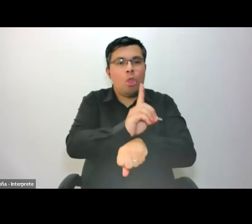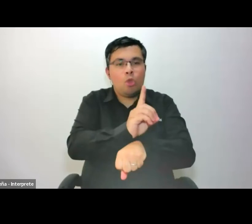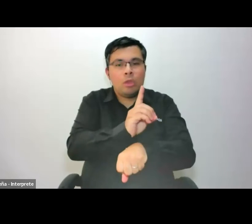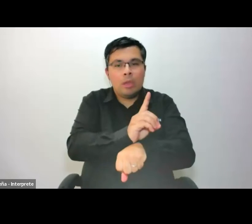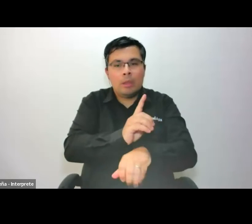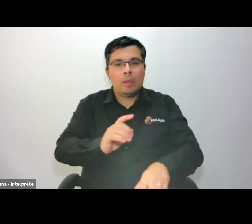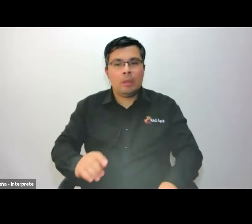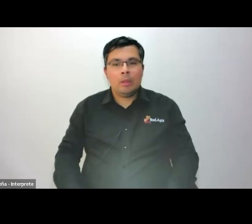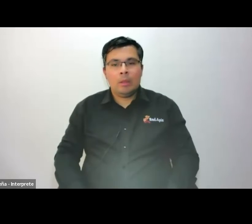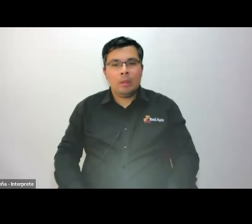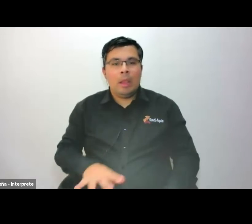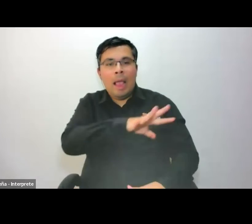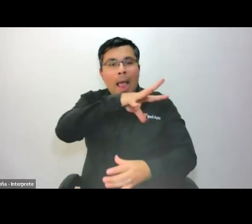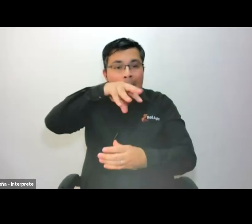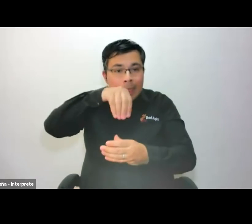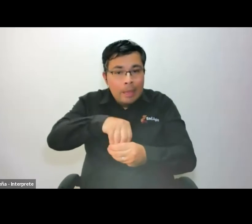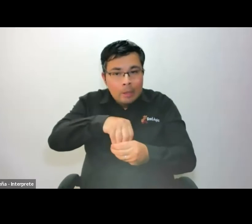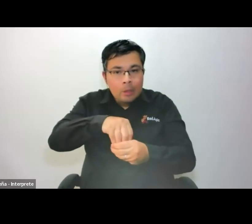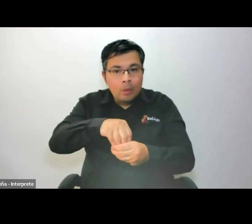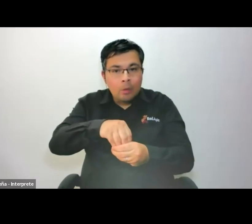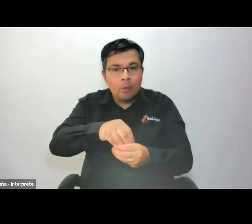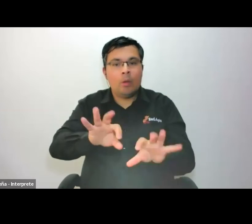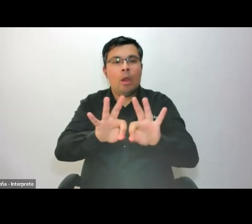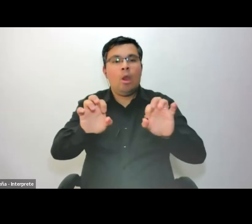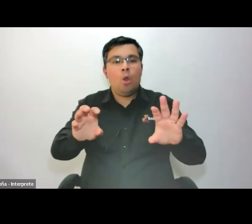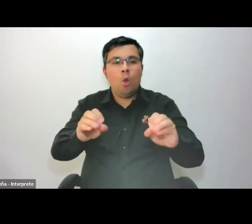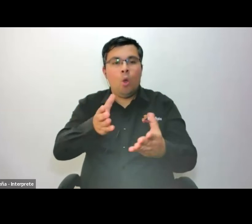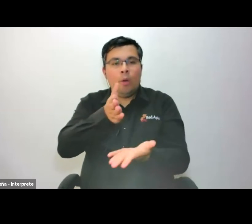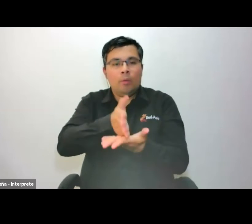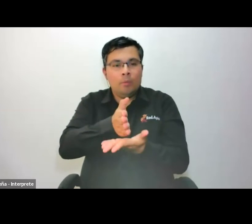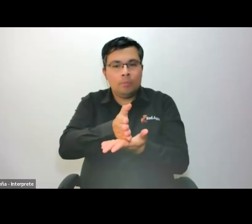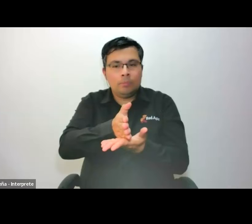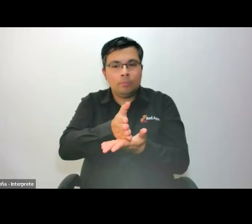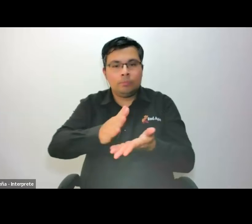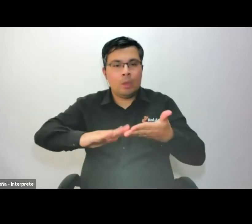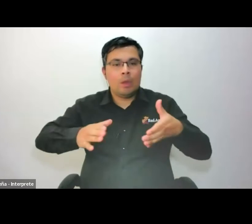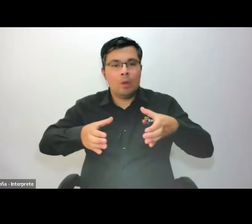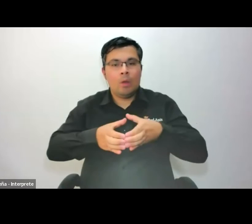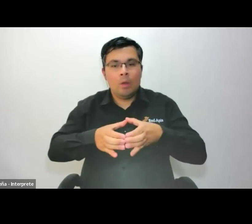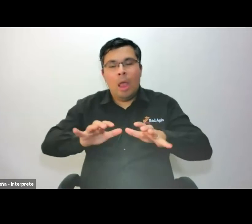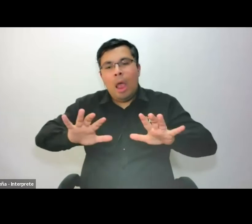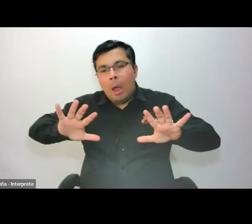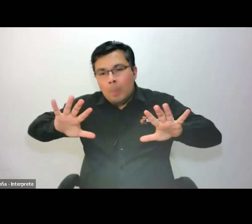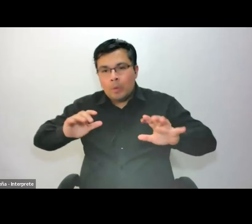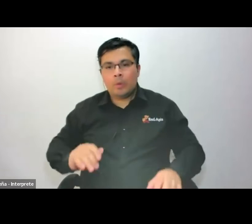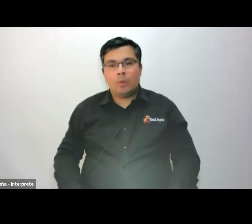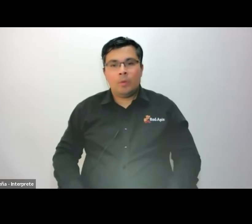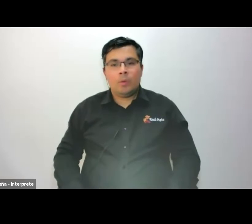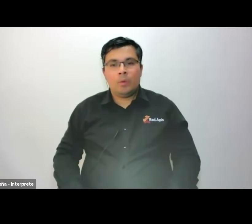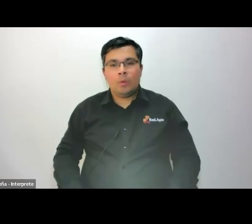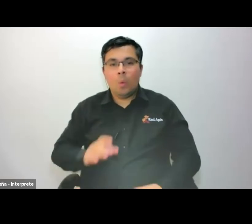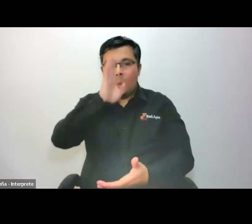educativas, a no ser que alguna norma o algún fallo jurídico así lo establezca.